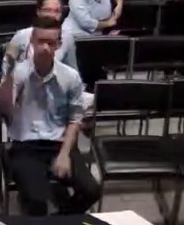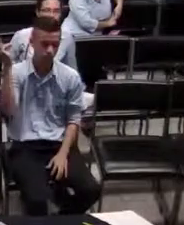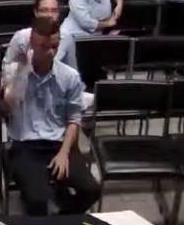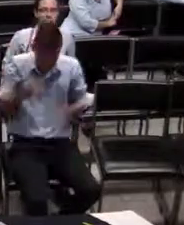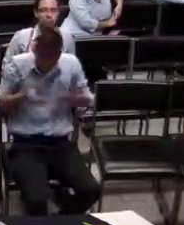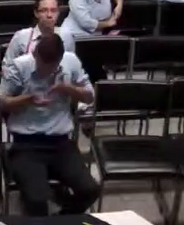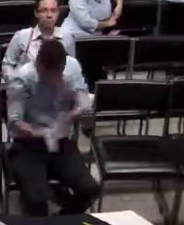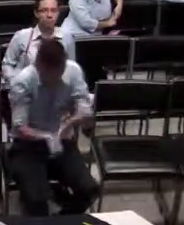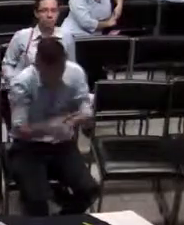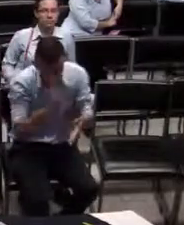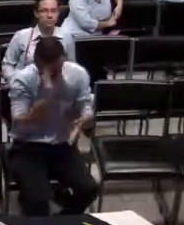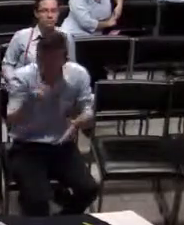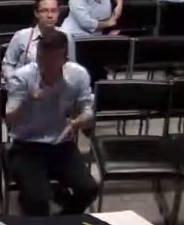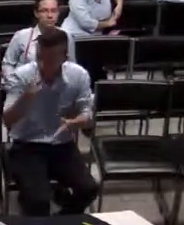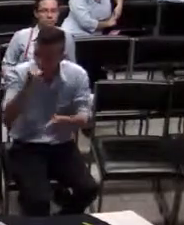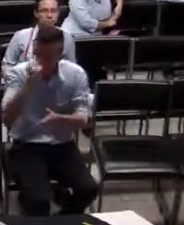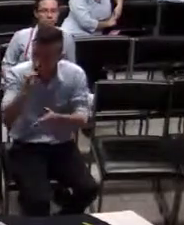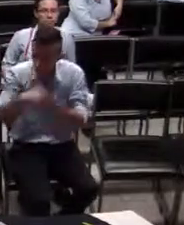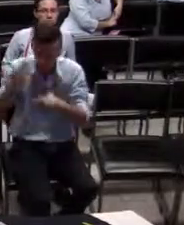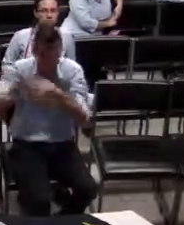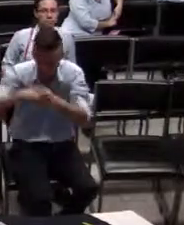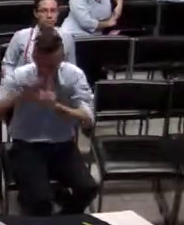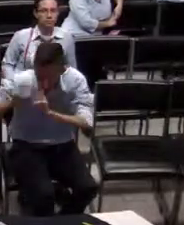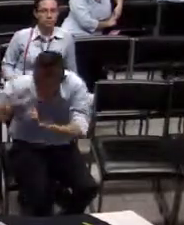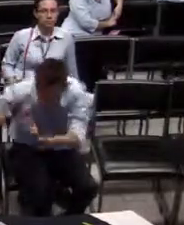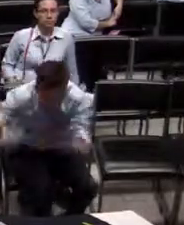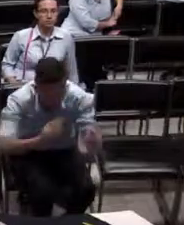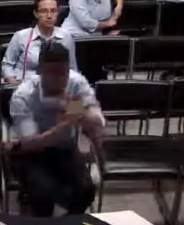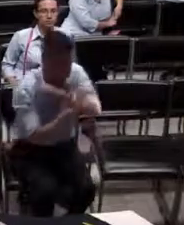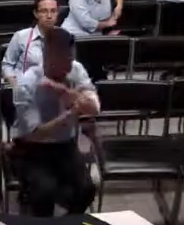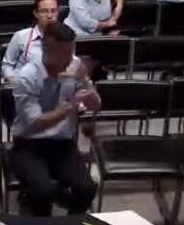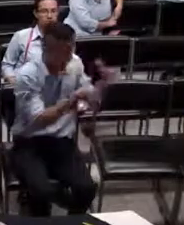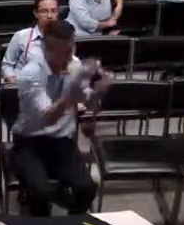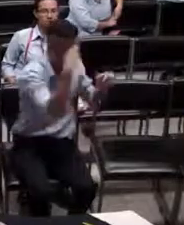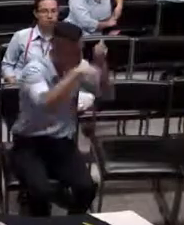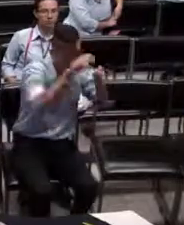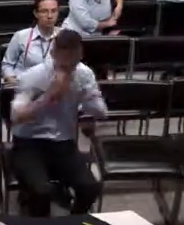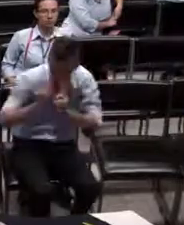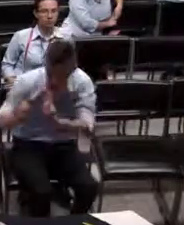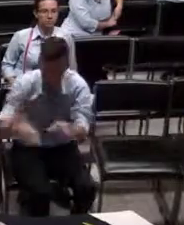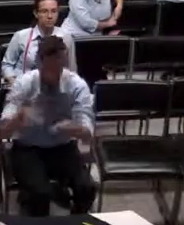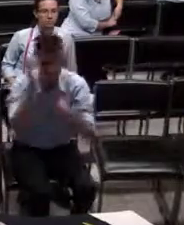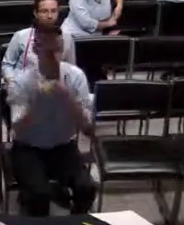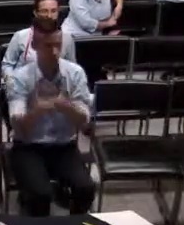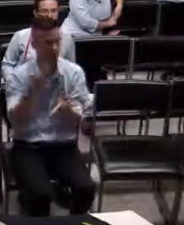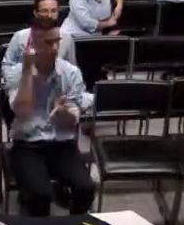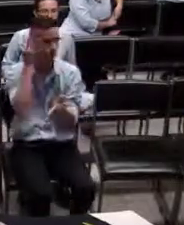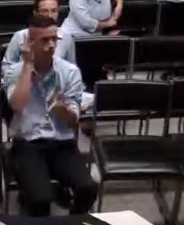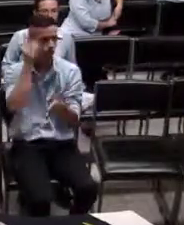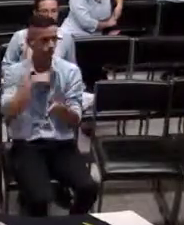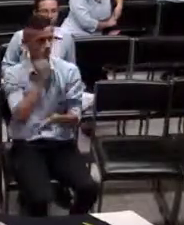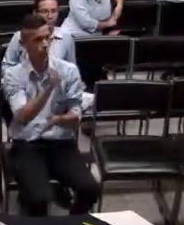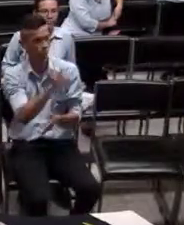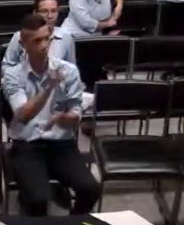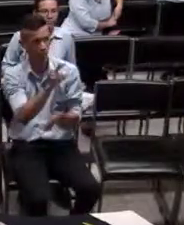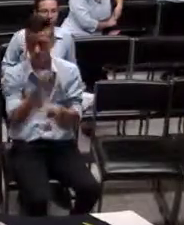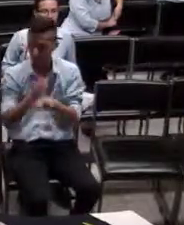exposición, y una persona pues oyente hablaba acerca de el proceso, de la importancia de los